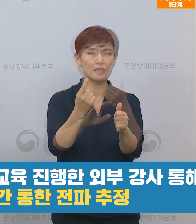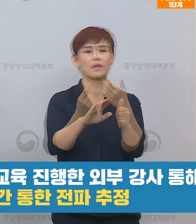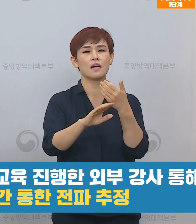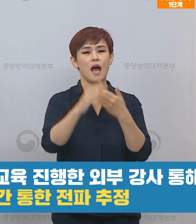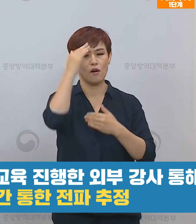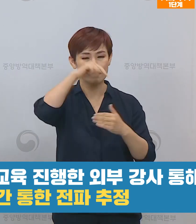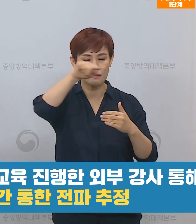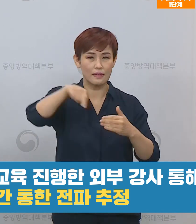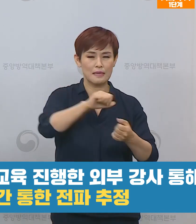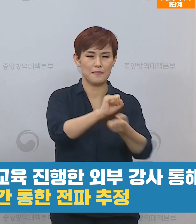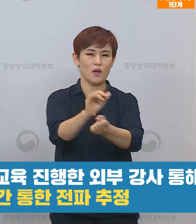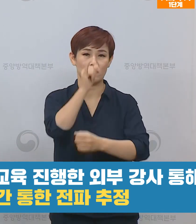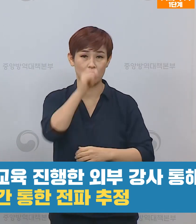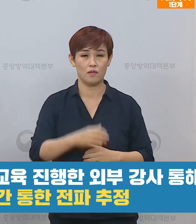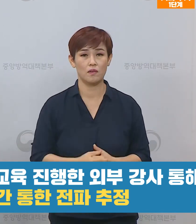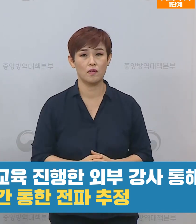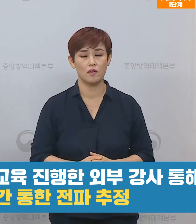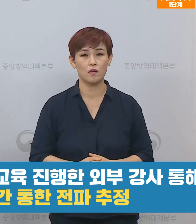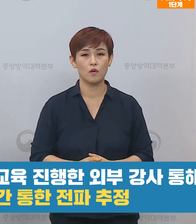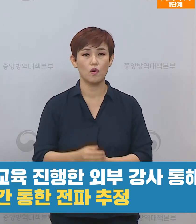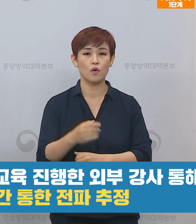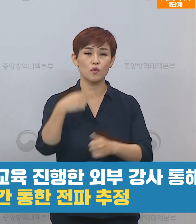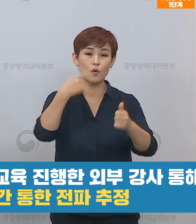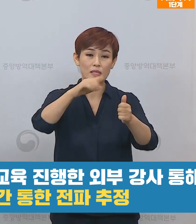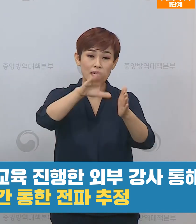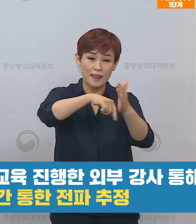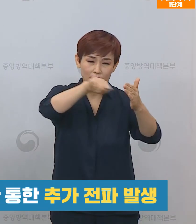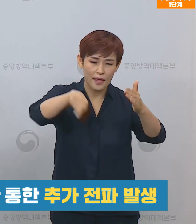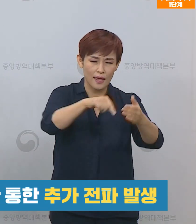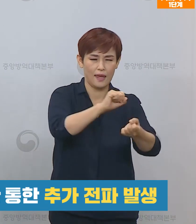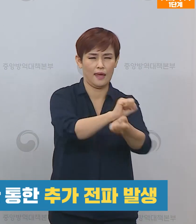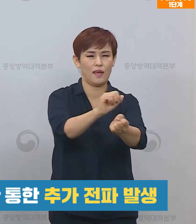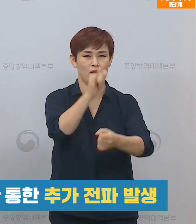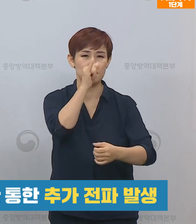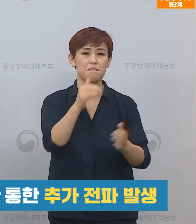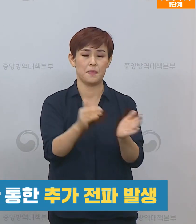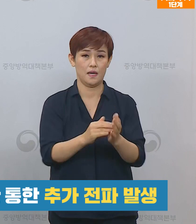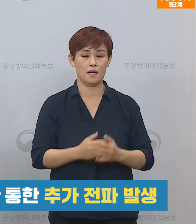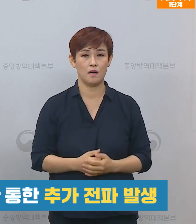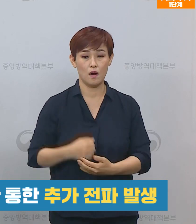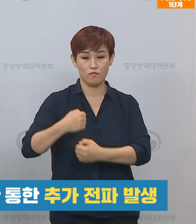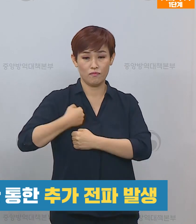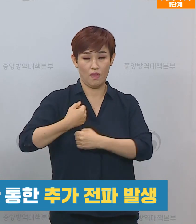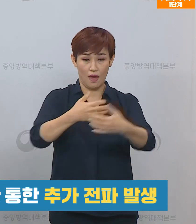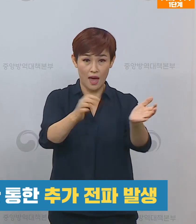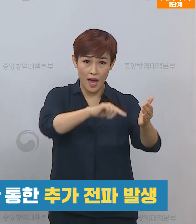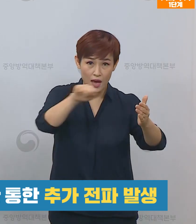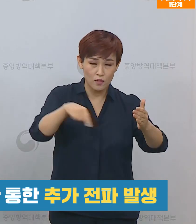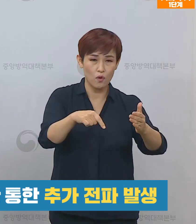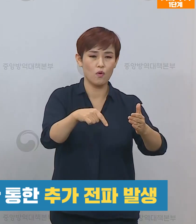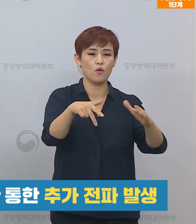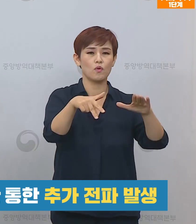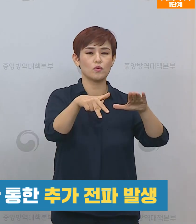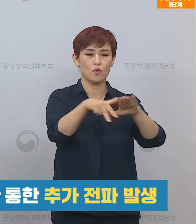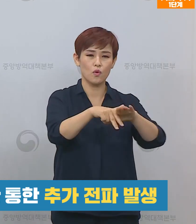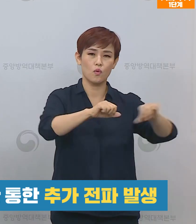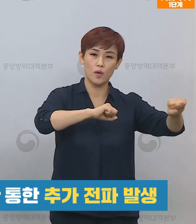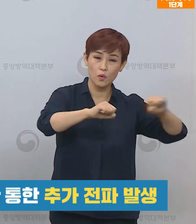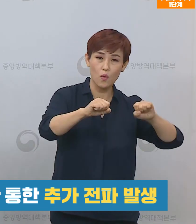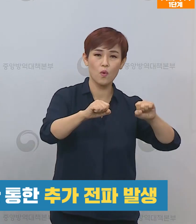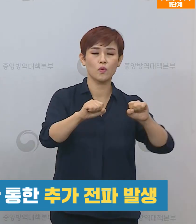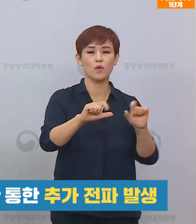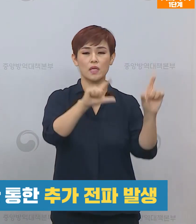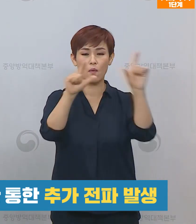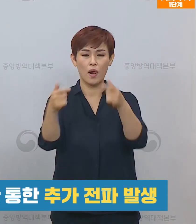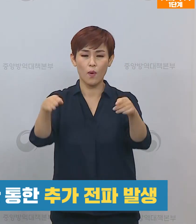것으로 교육 시간을 통해서 전파된 것으로 추정이 되며 이후 부대 내 종교활동 그리고 생활관을